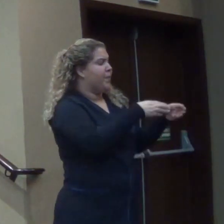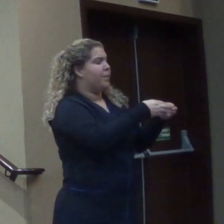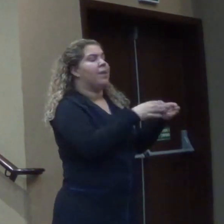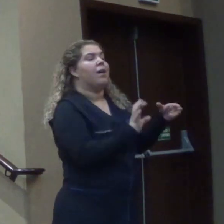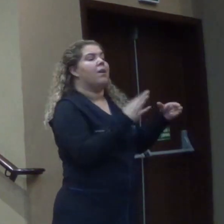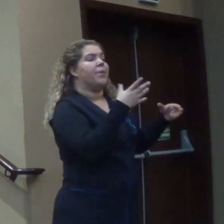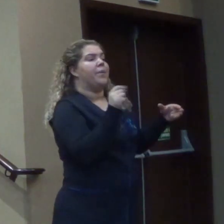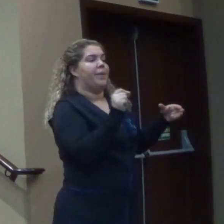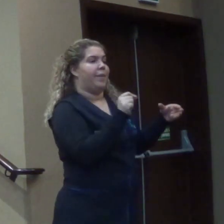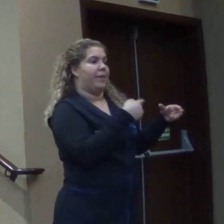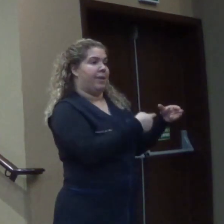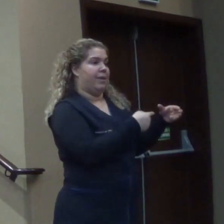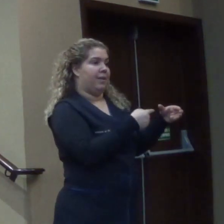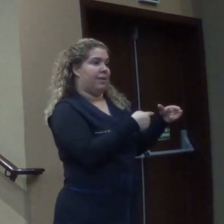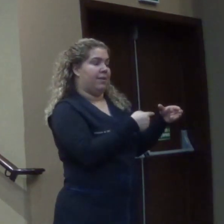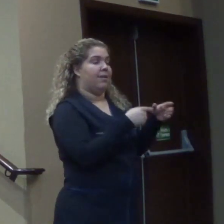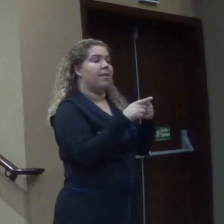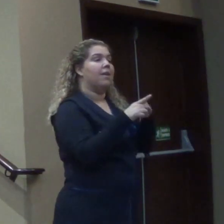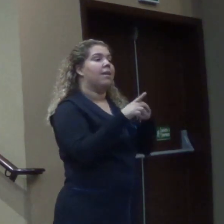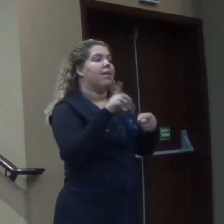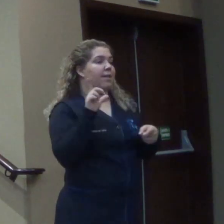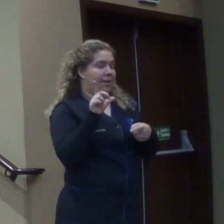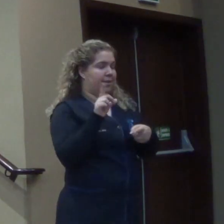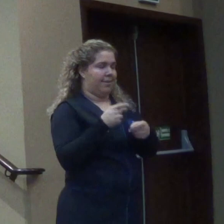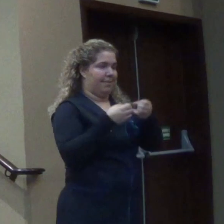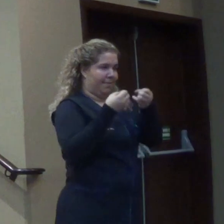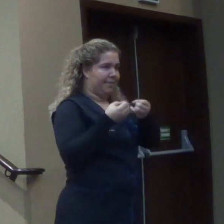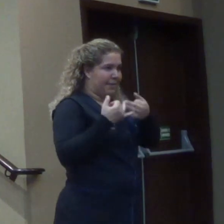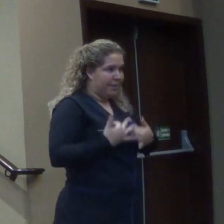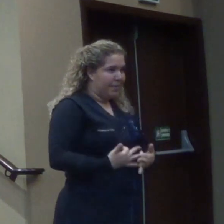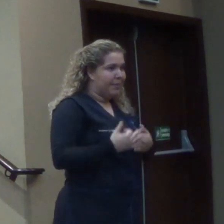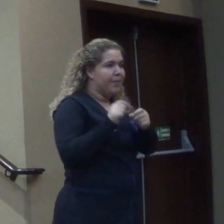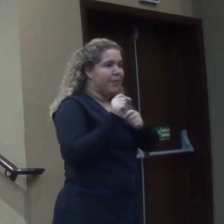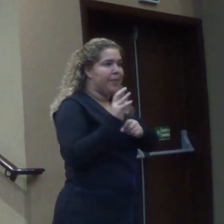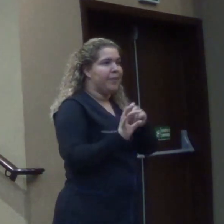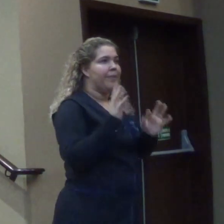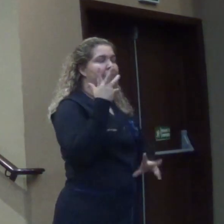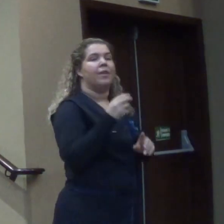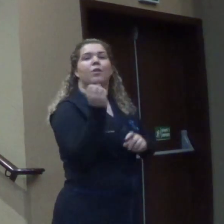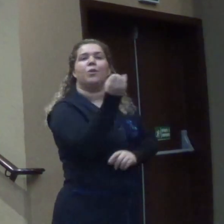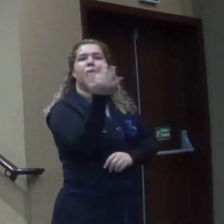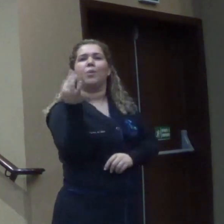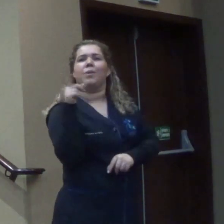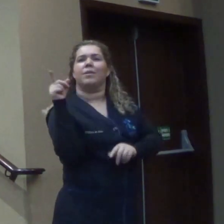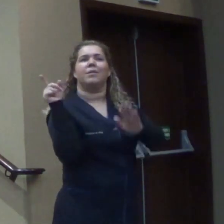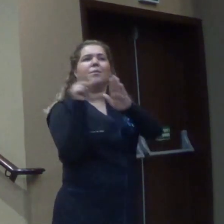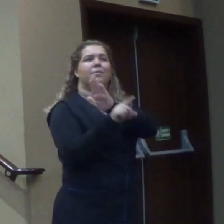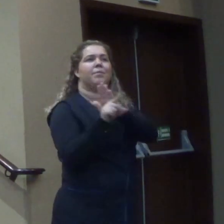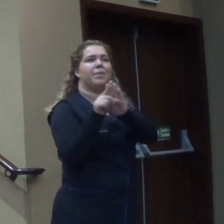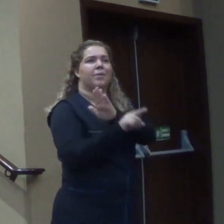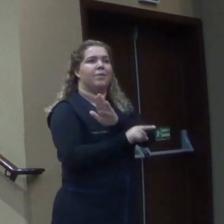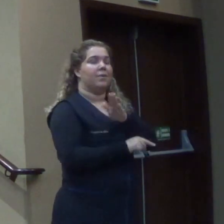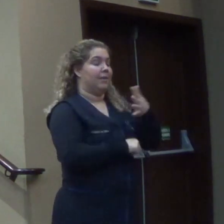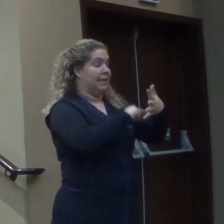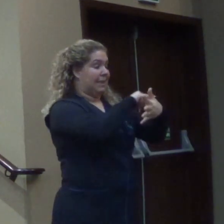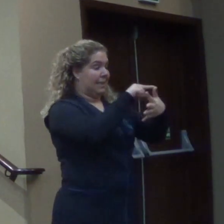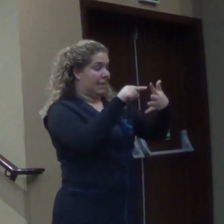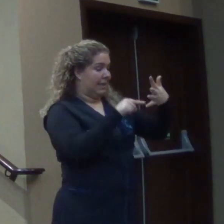Nos Estados Unidos, antes de comentar o que aconteceu, eu queria perguntar, quantos de vocês, desses 5